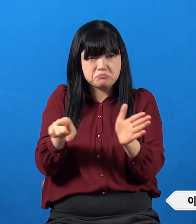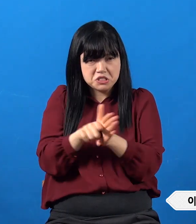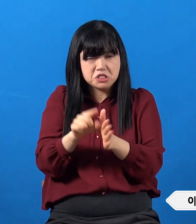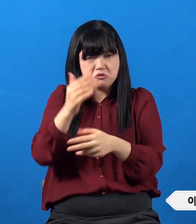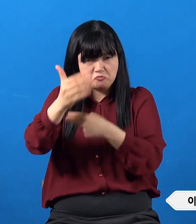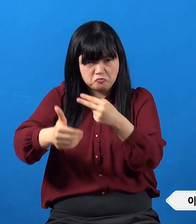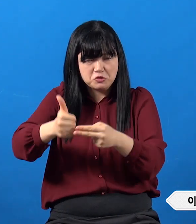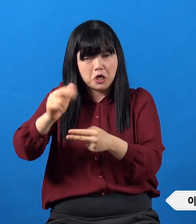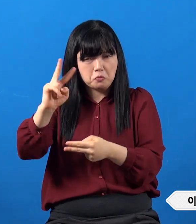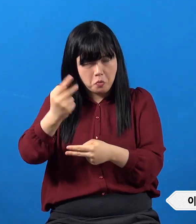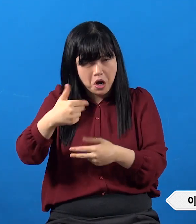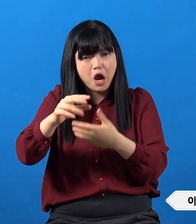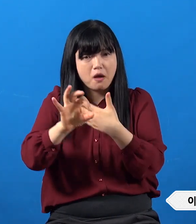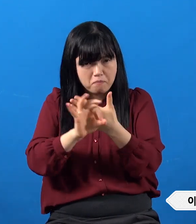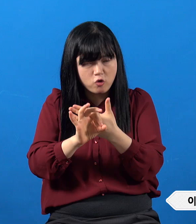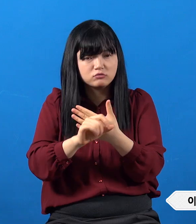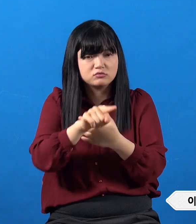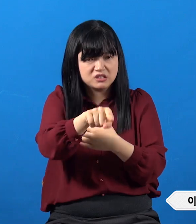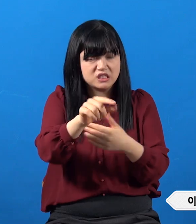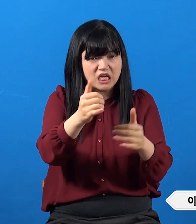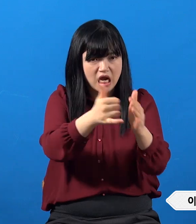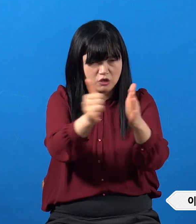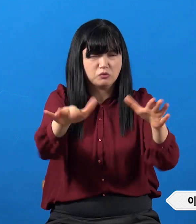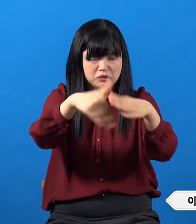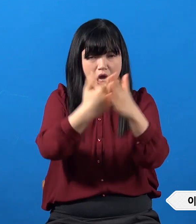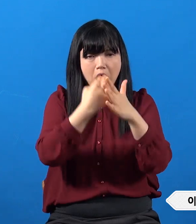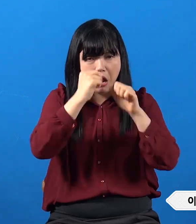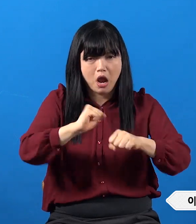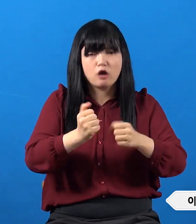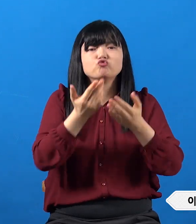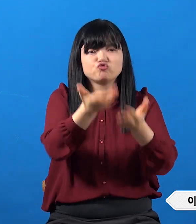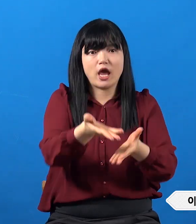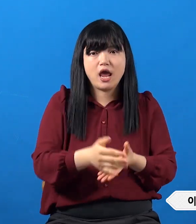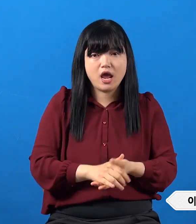돌아온다면 너희 가족들을 다 놓아주겠다.